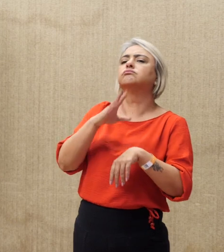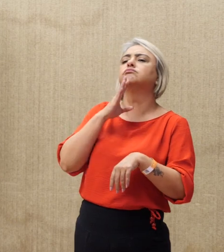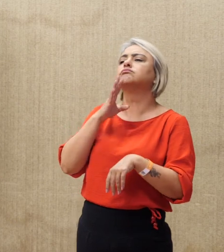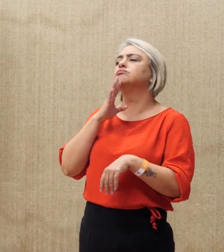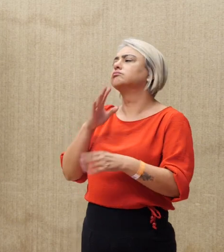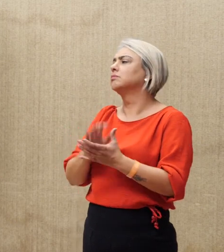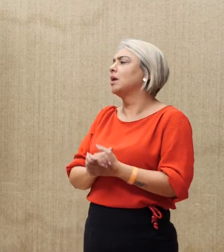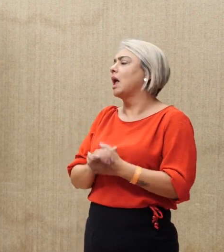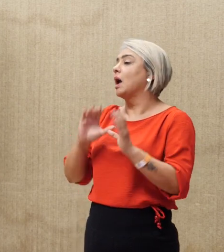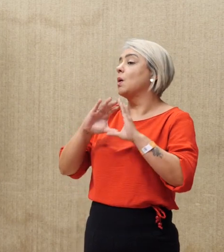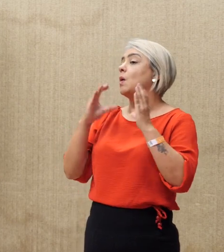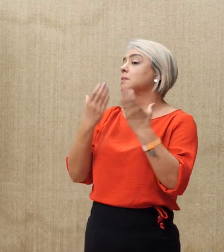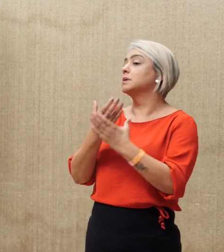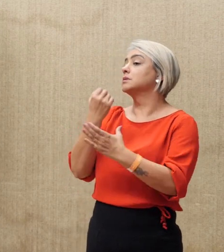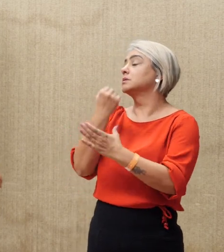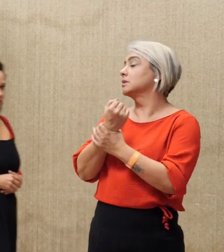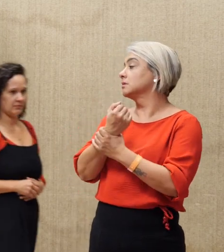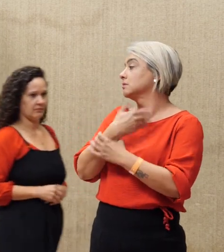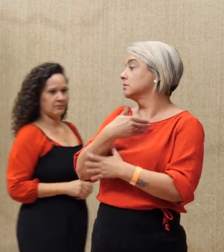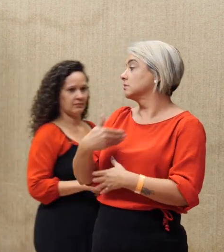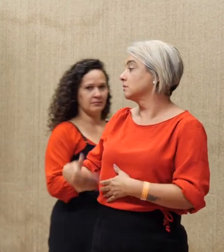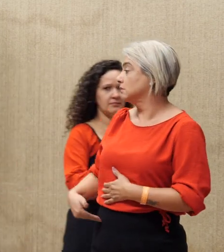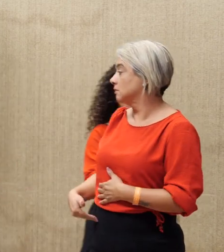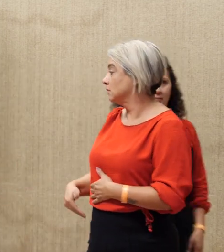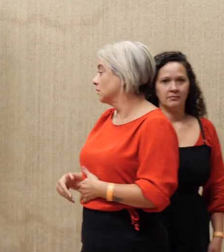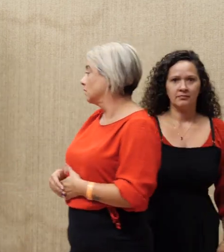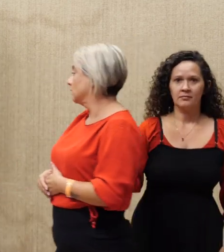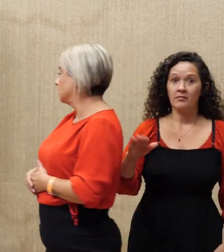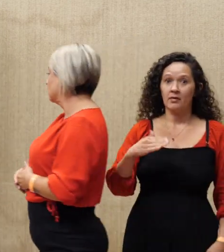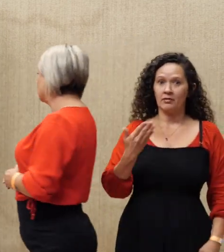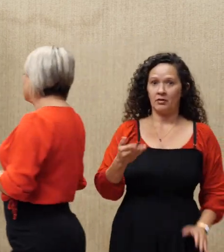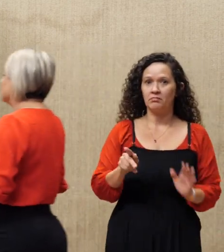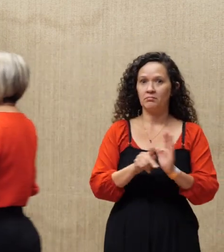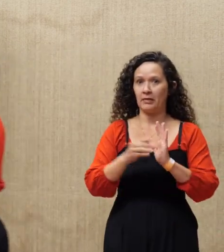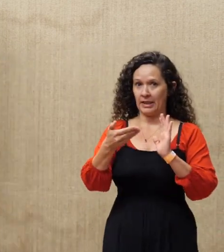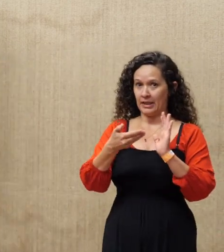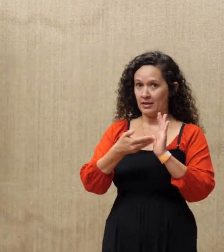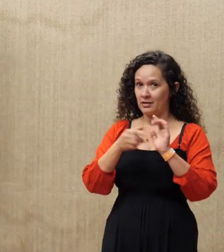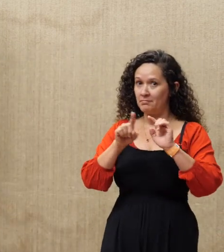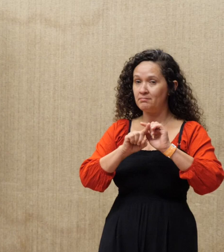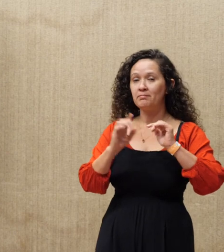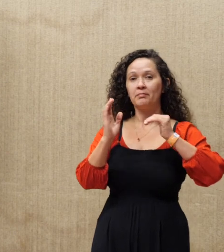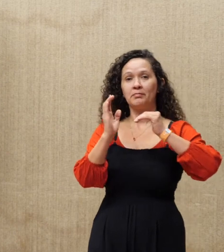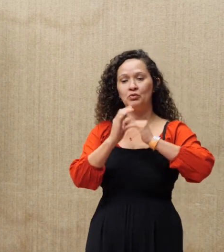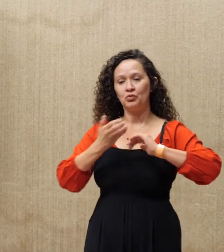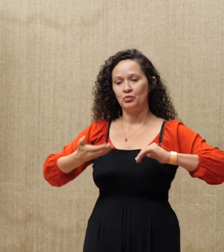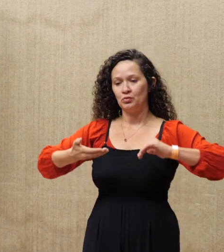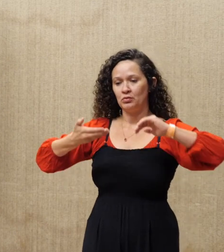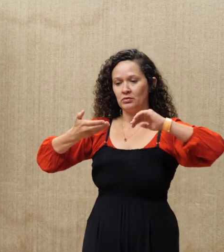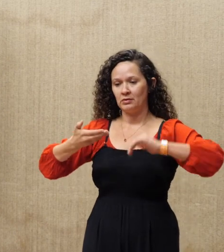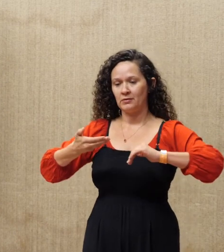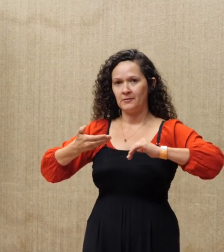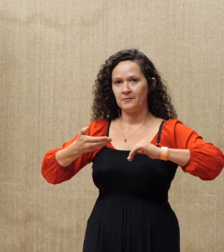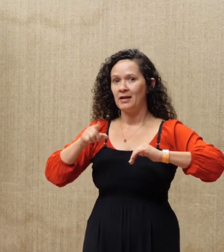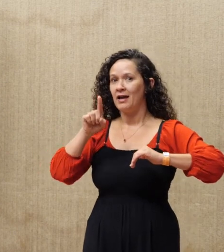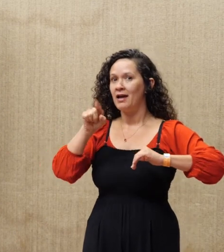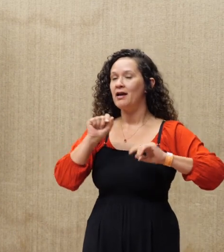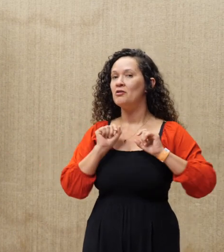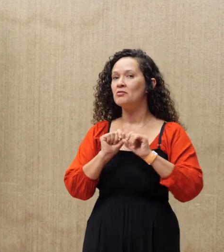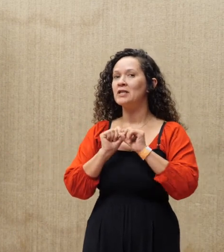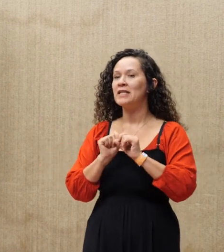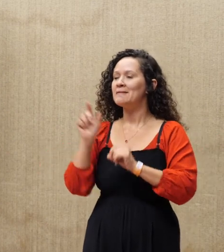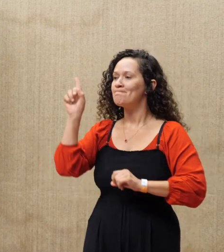A Comissão de Segurança Pública da Câmara e do Senado, ela é permeada